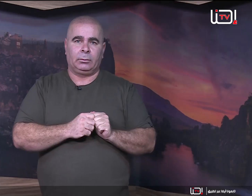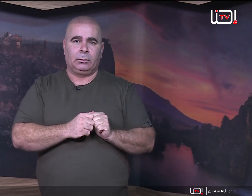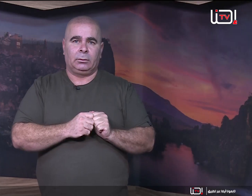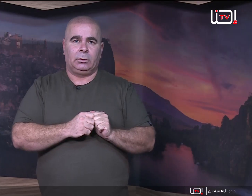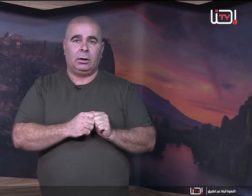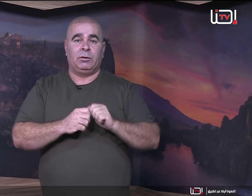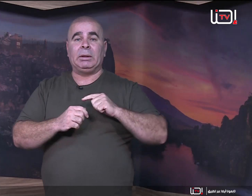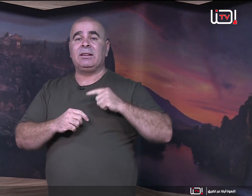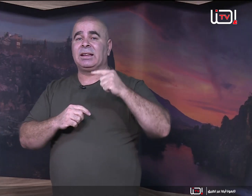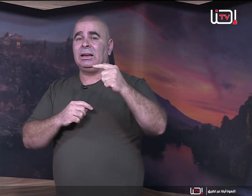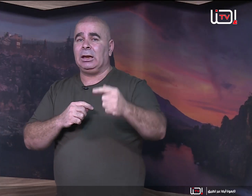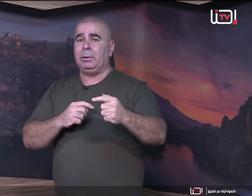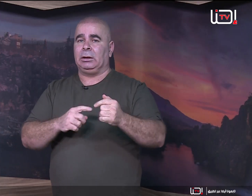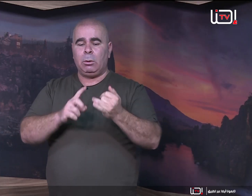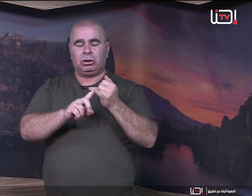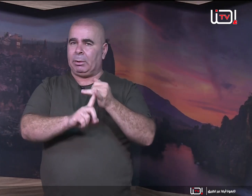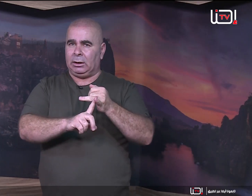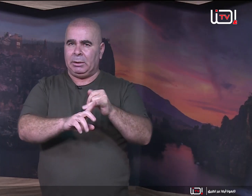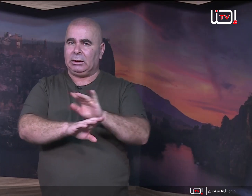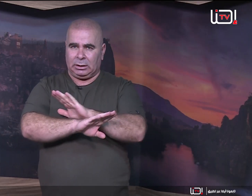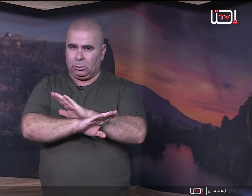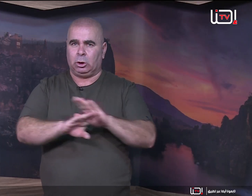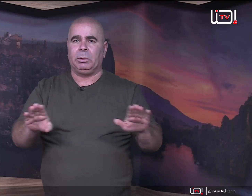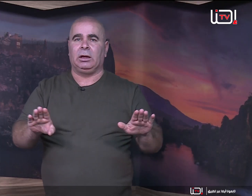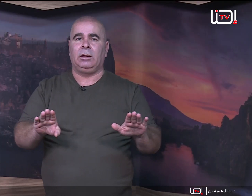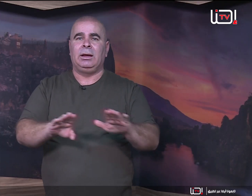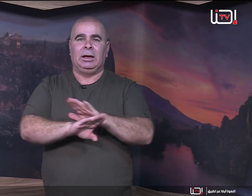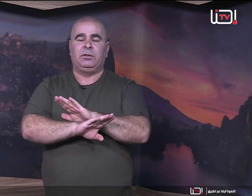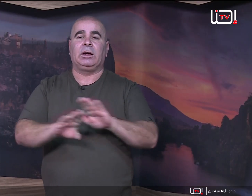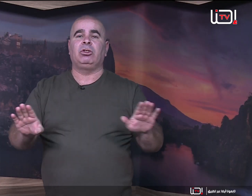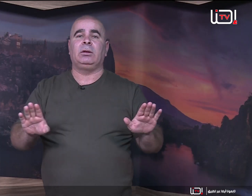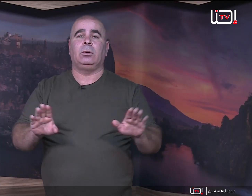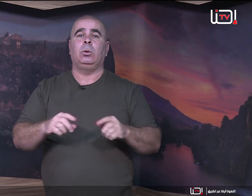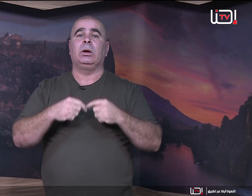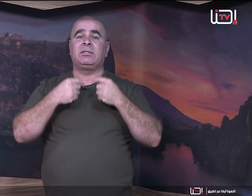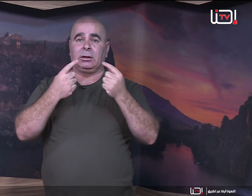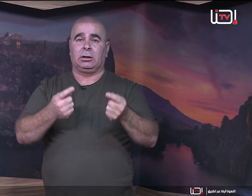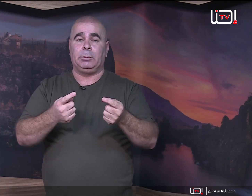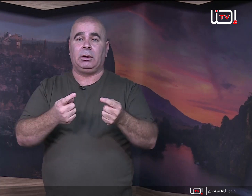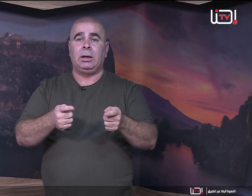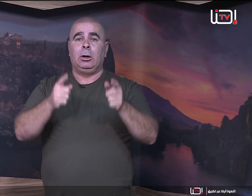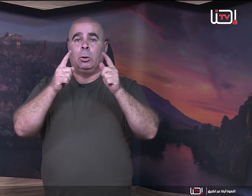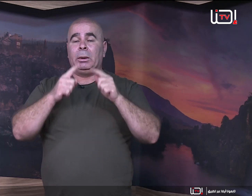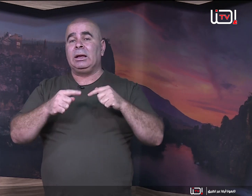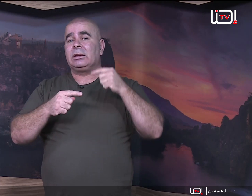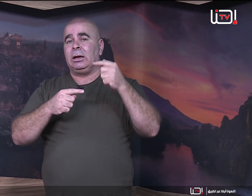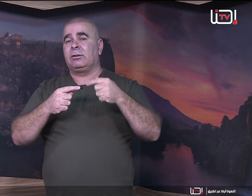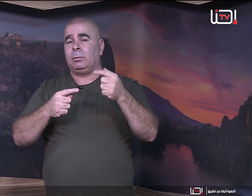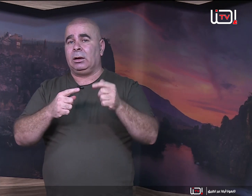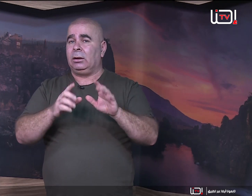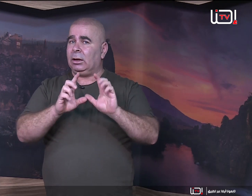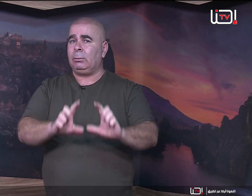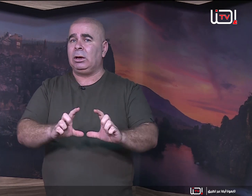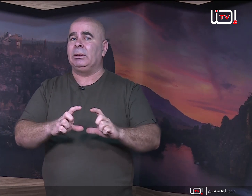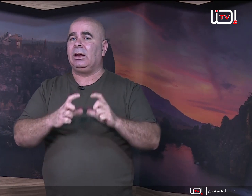التليفون فبدا استغلال البنت اول شيء طبعا البنت وخطبتها تفركشت وخسرت خطيبها وبدا يطلع لها